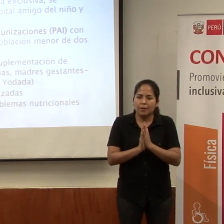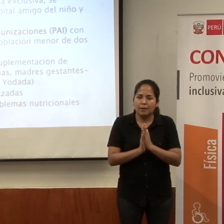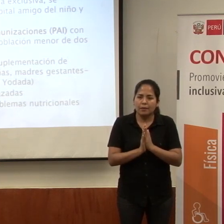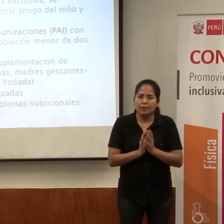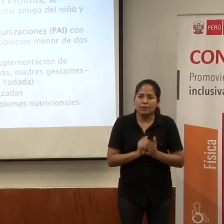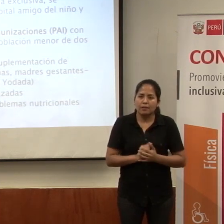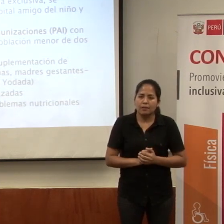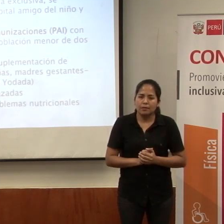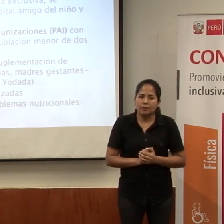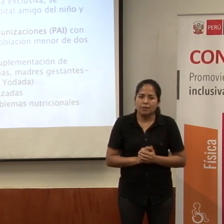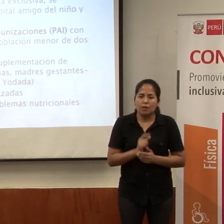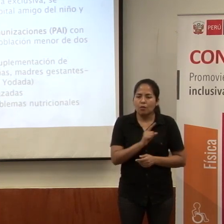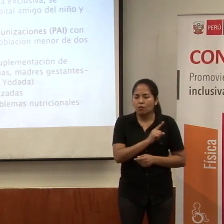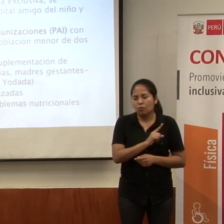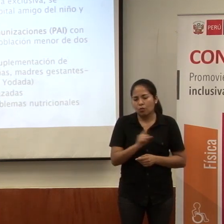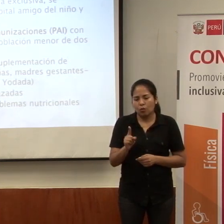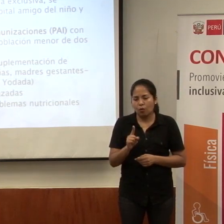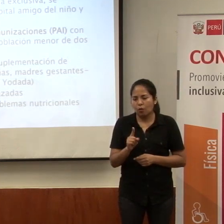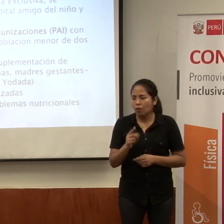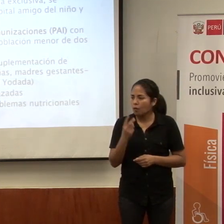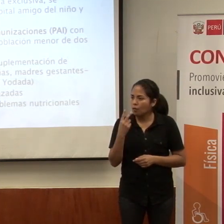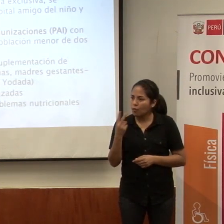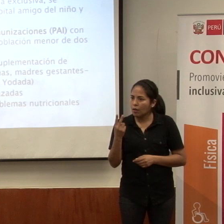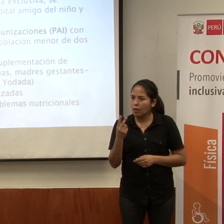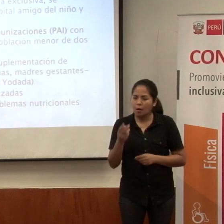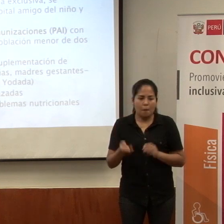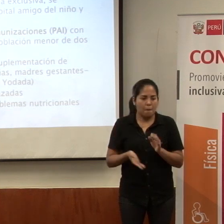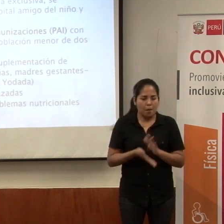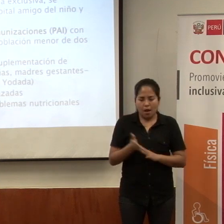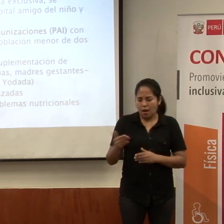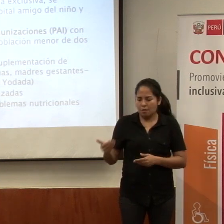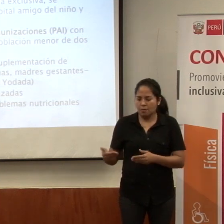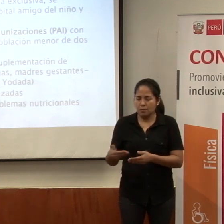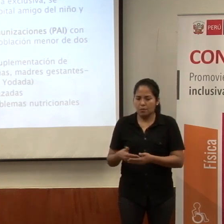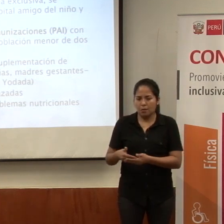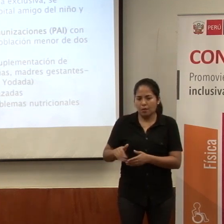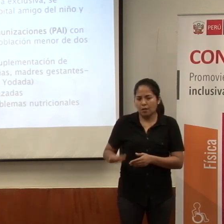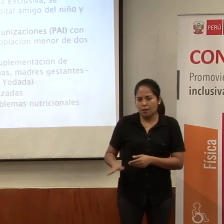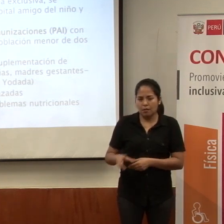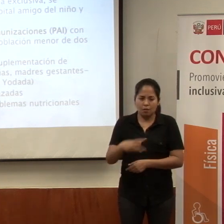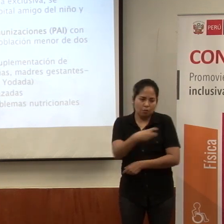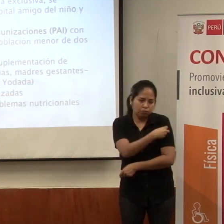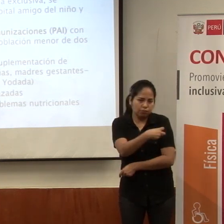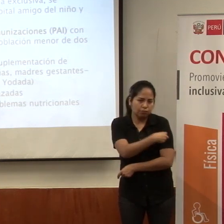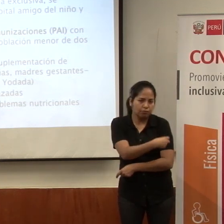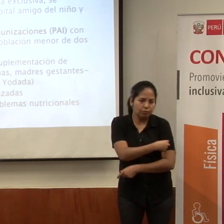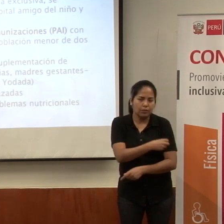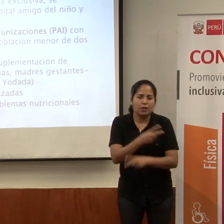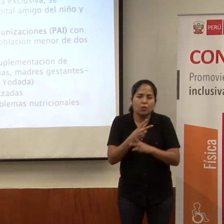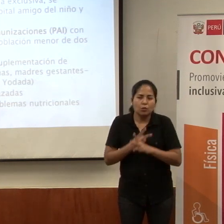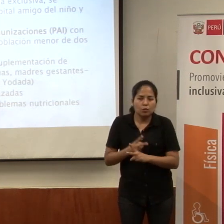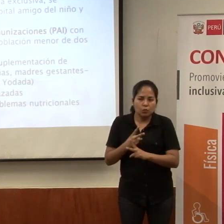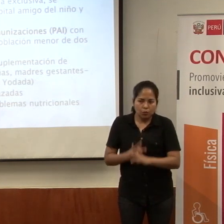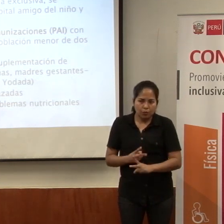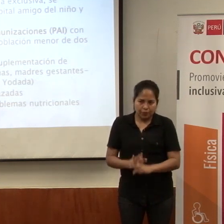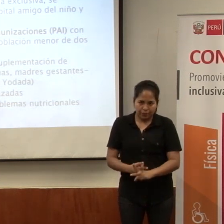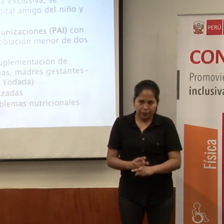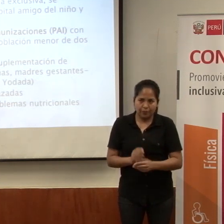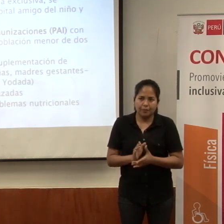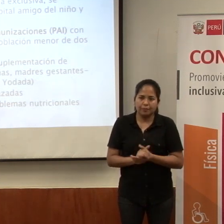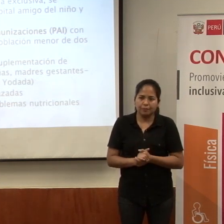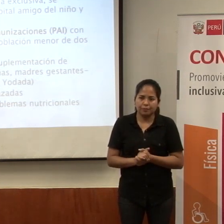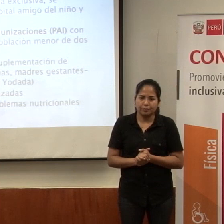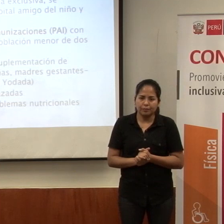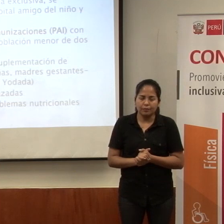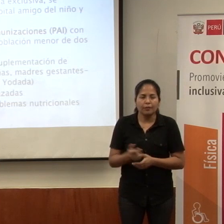encarecidamente, no hagamos caso y llevemos a vacunar a nuestros niños, ¿ya? Lamentablemente, en algún momento, como ya